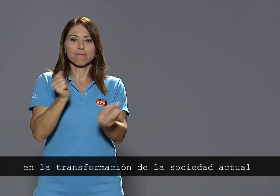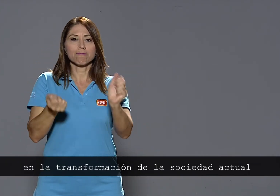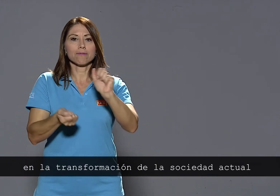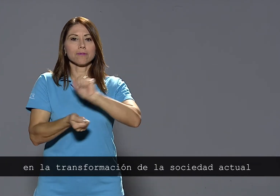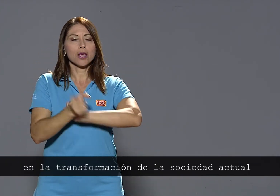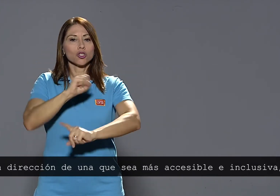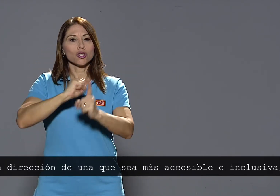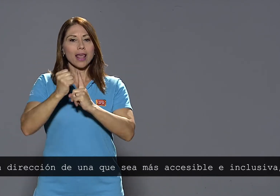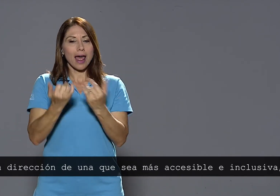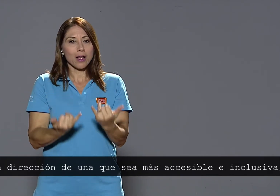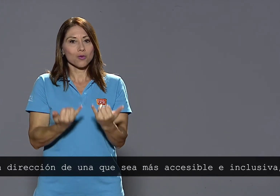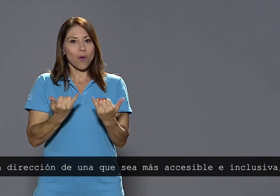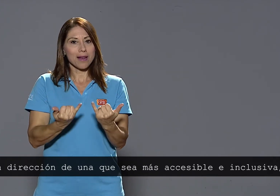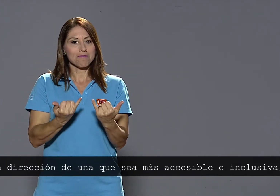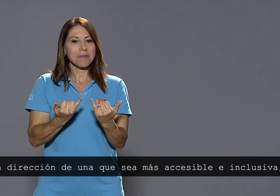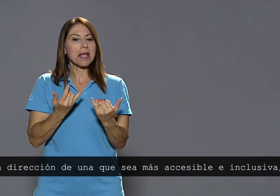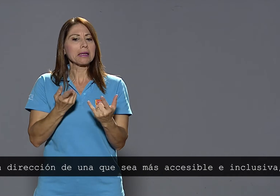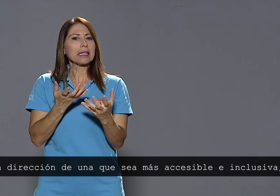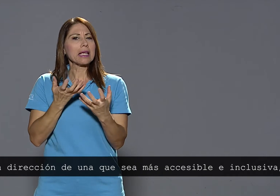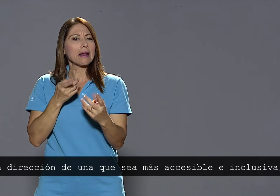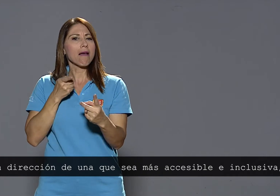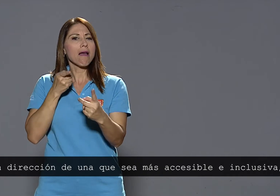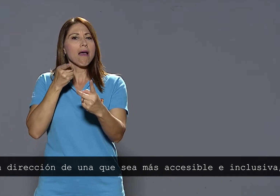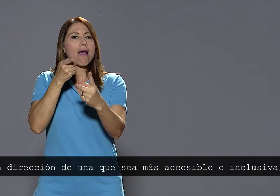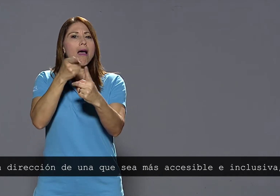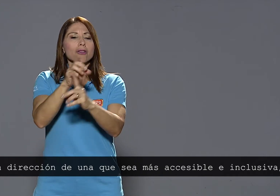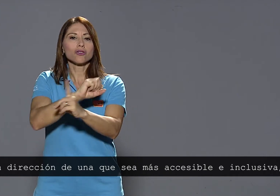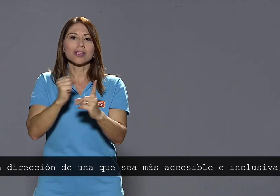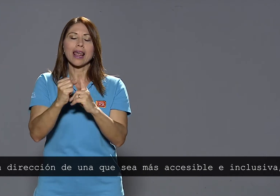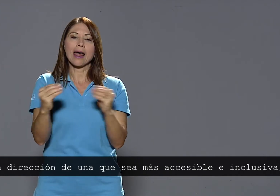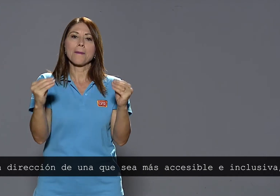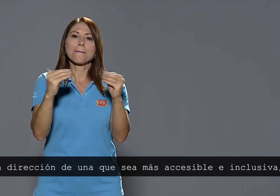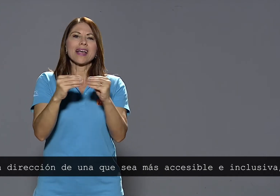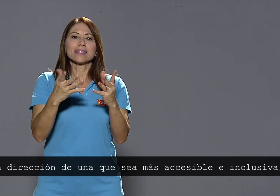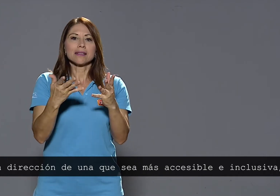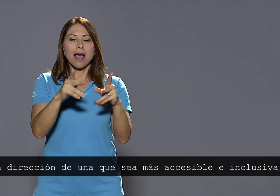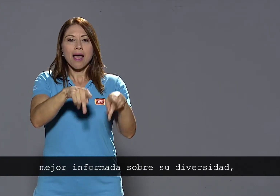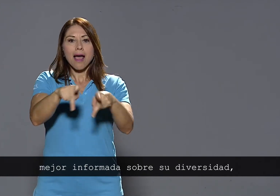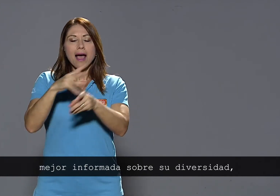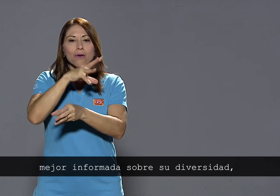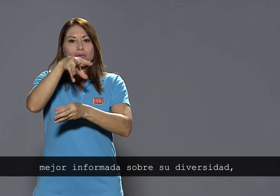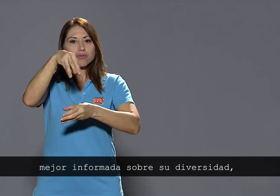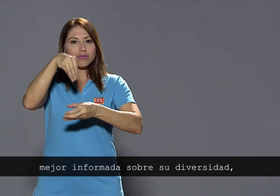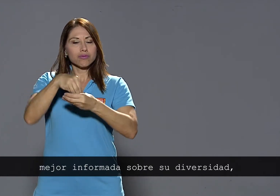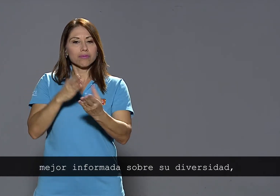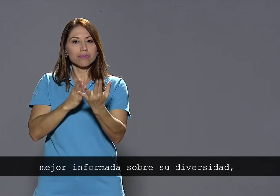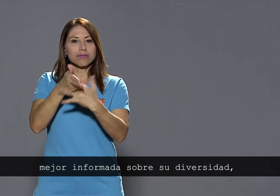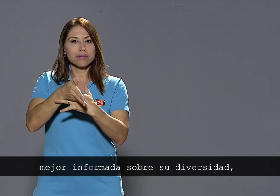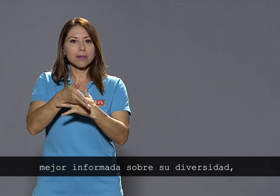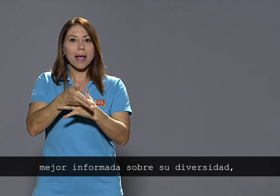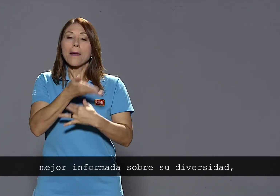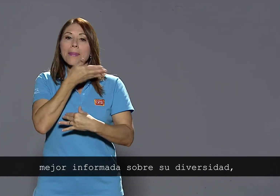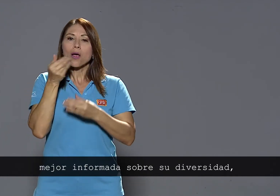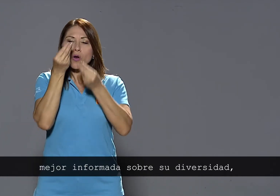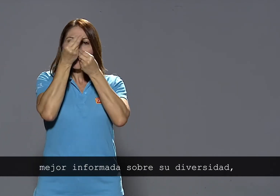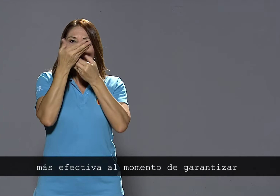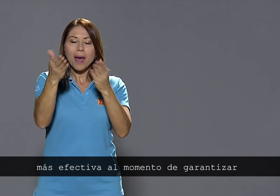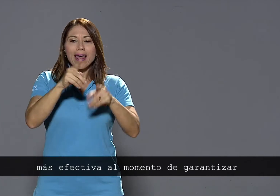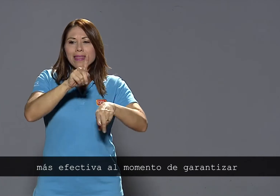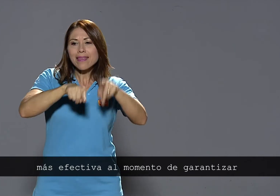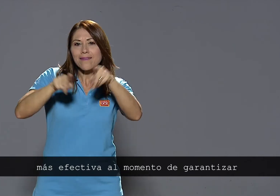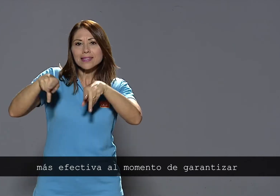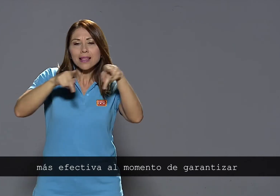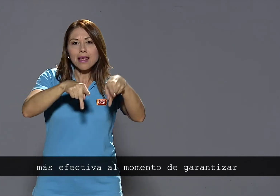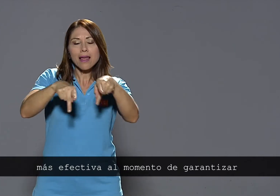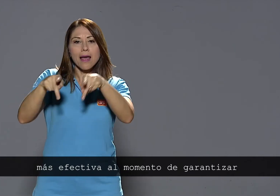sociedad actual, en dirección de una que sea más accesible e inclusiva, mejor informada sobre su diversidad,